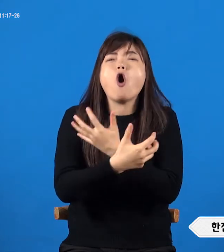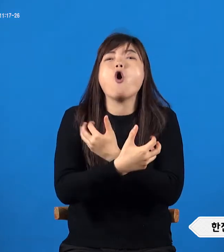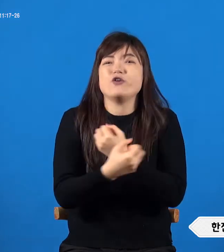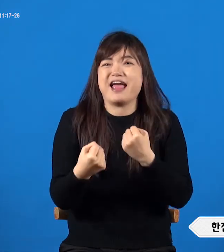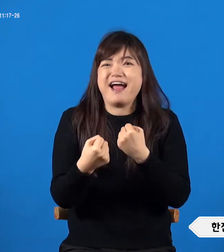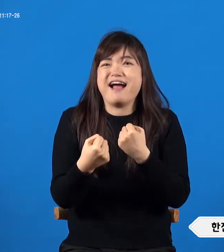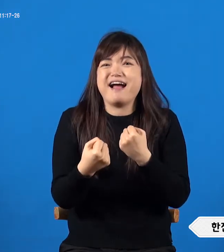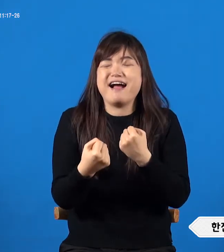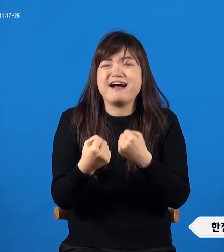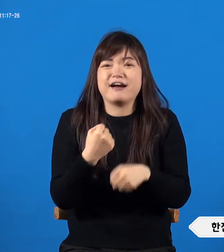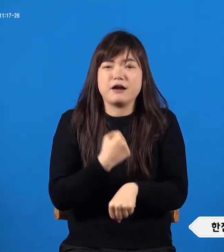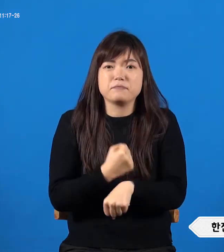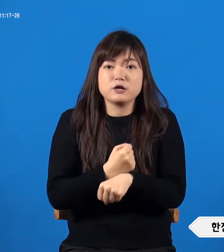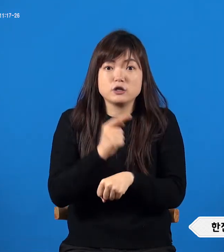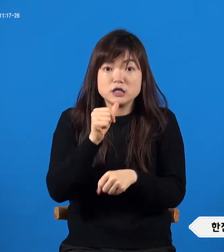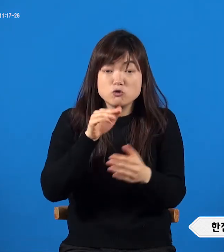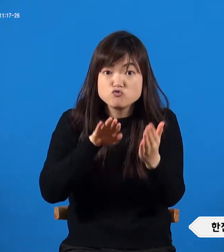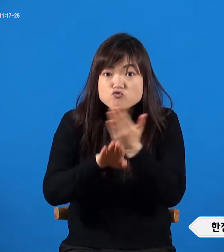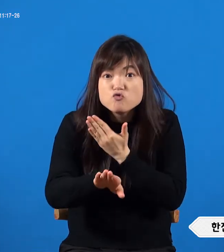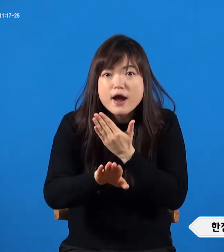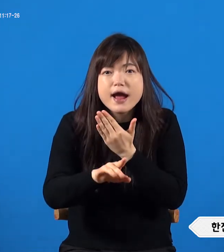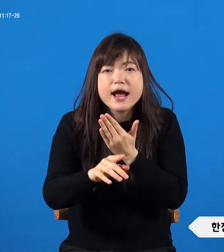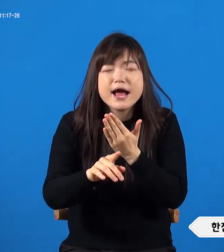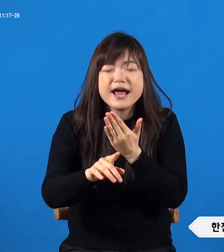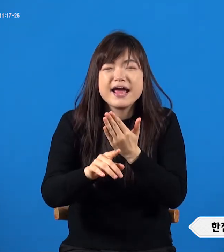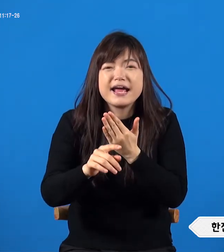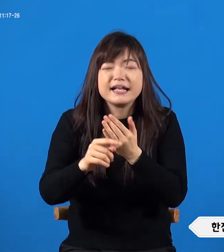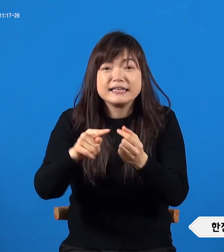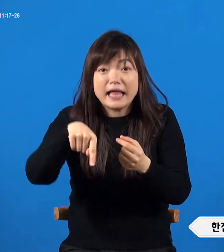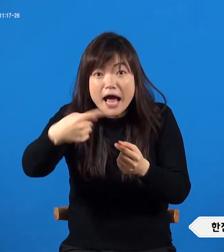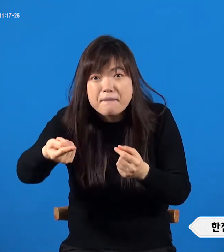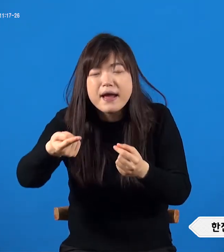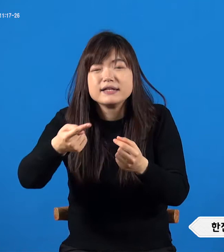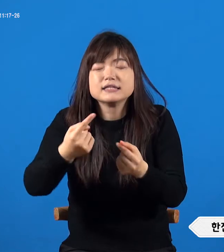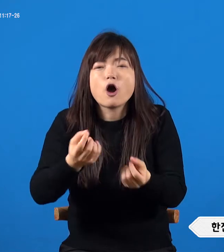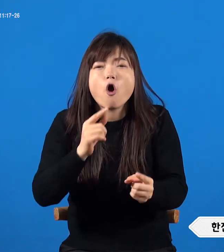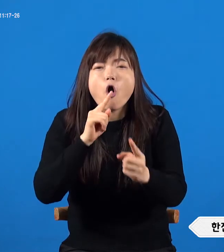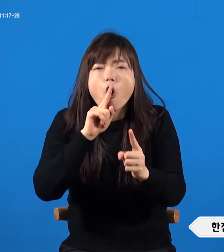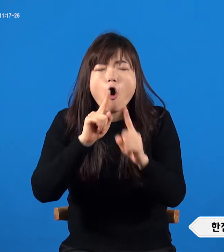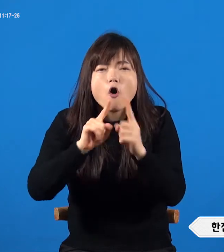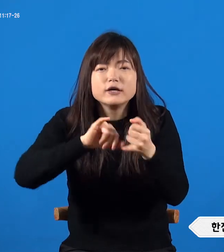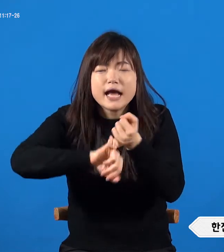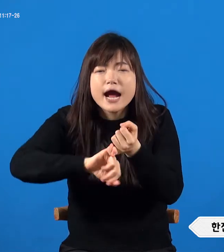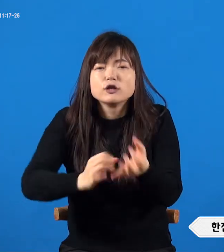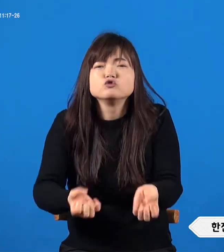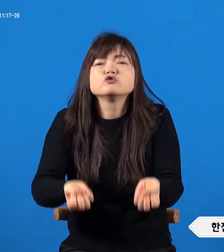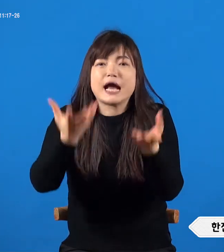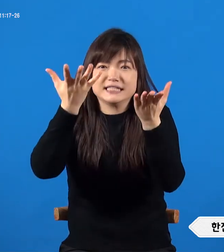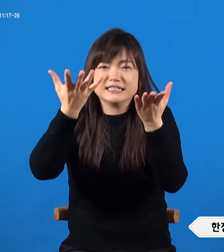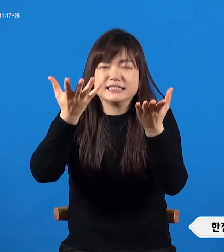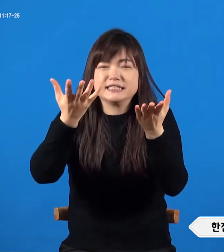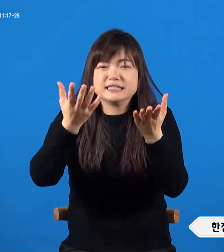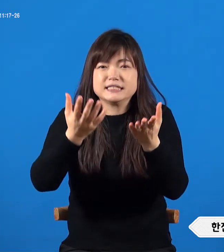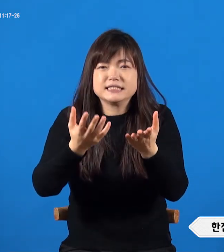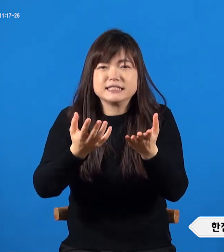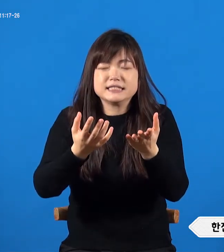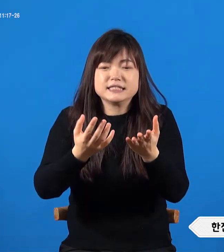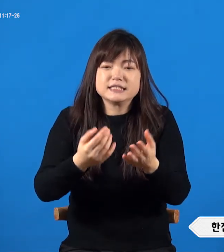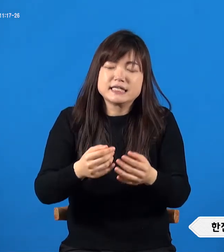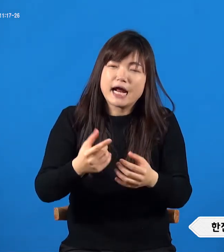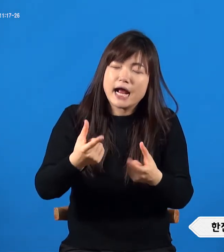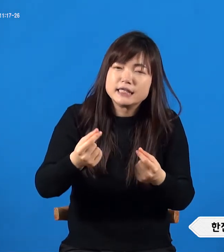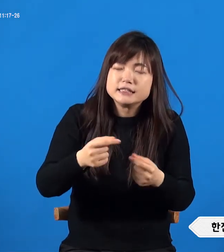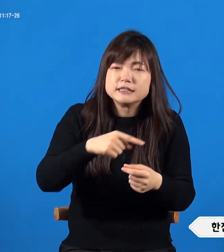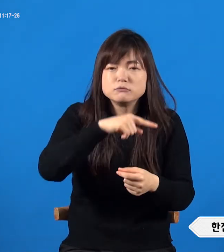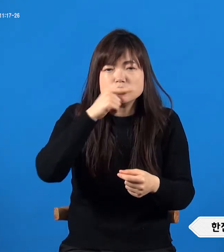비준식을 하고 그리고 나면 이제 언약 축하식을 합니다. 제물의 피를 같이 마시고 또